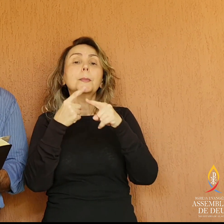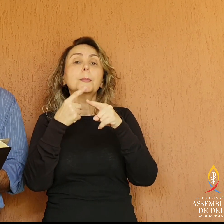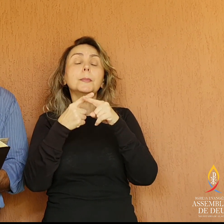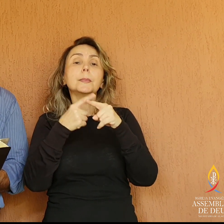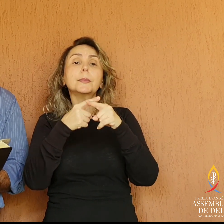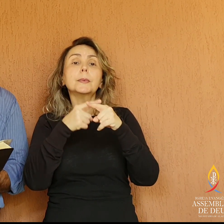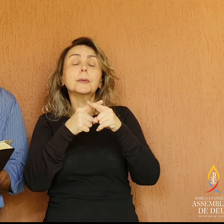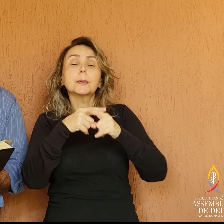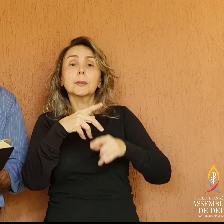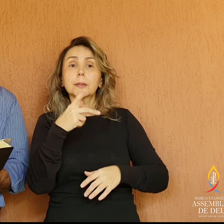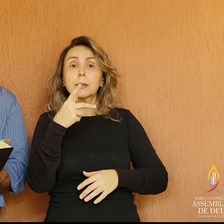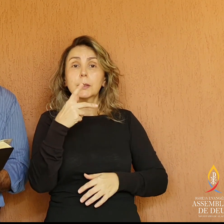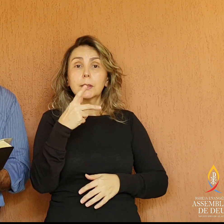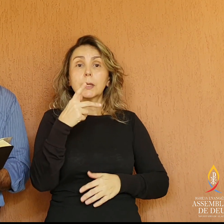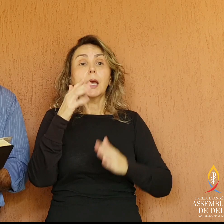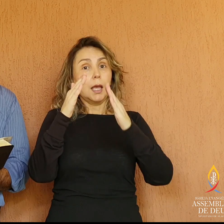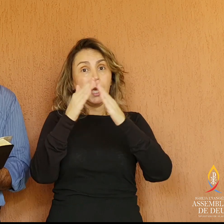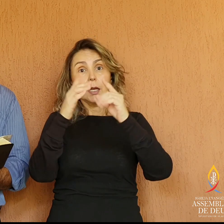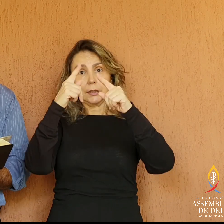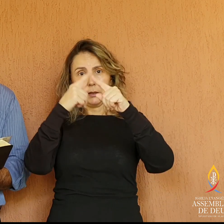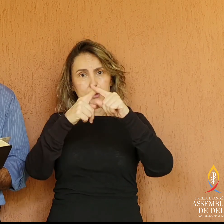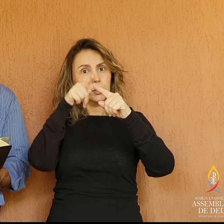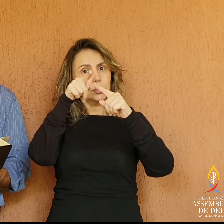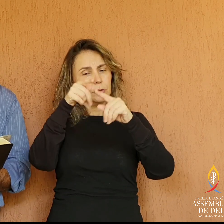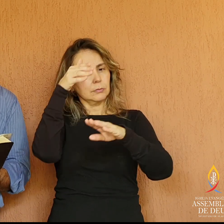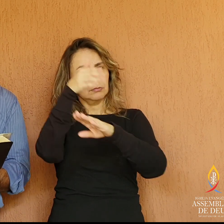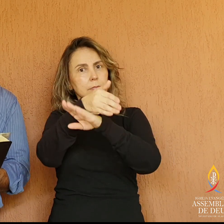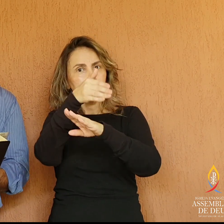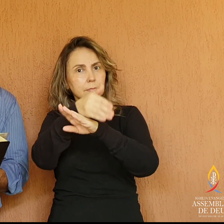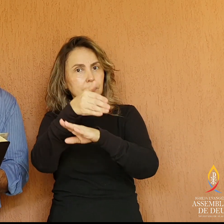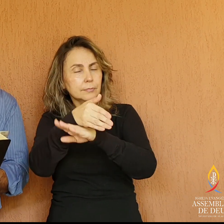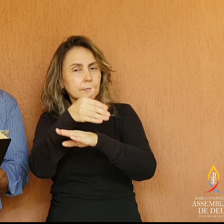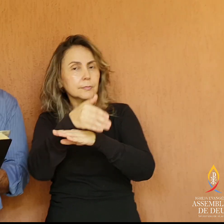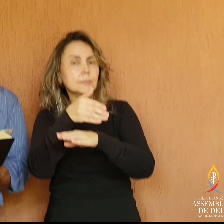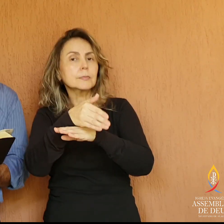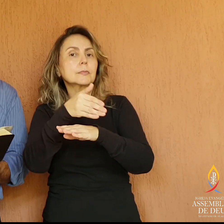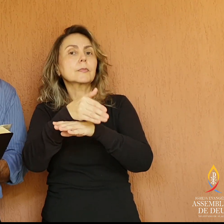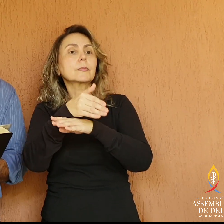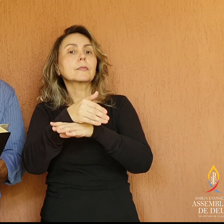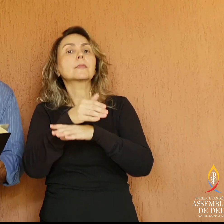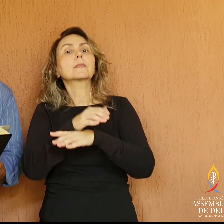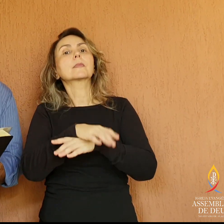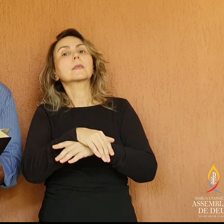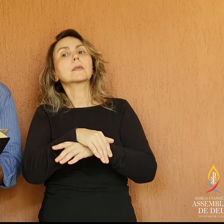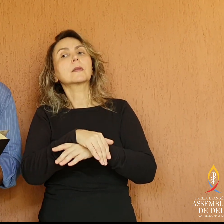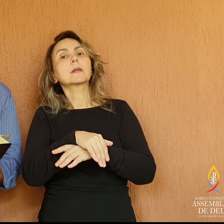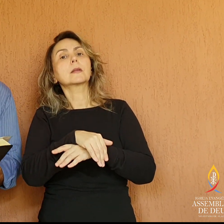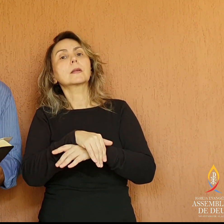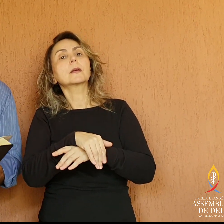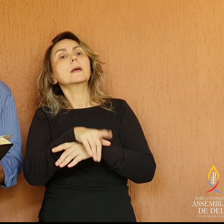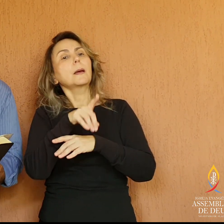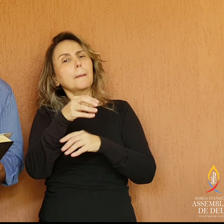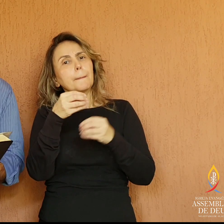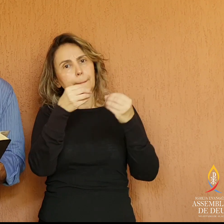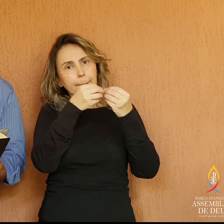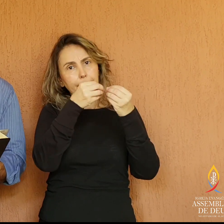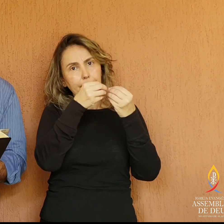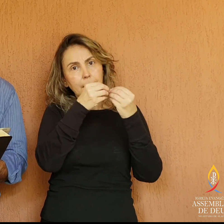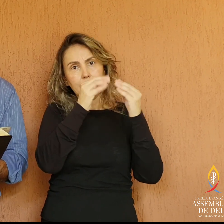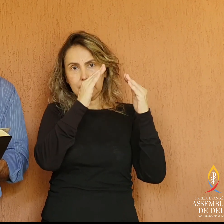que você escolher para congregar, a igreja que você decidir, deve ser alguma igreja perto de